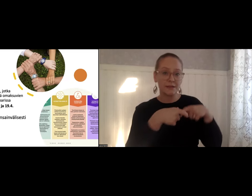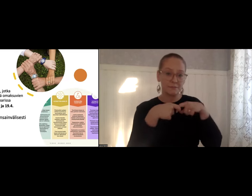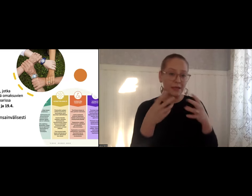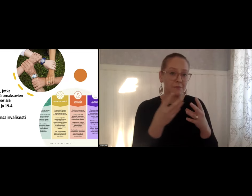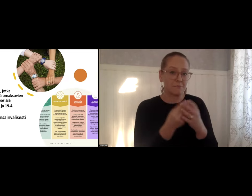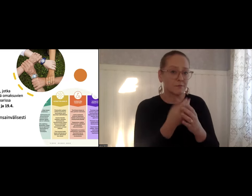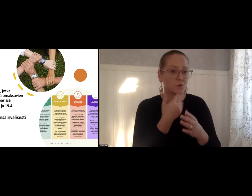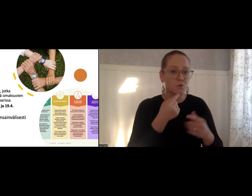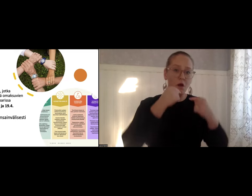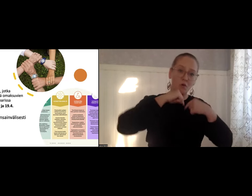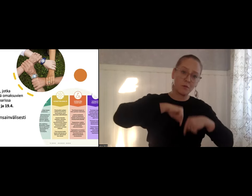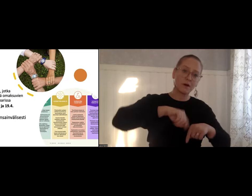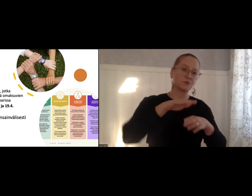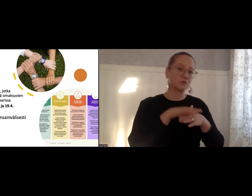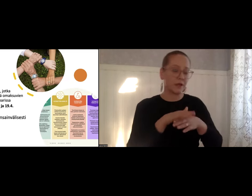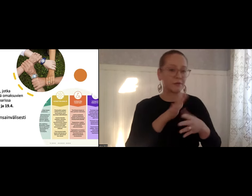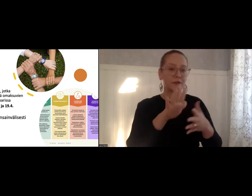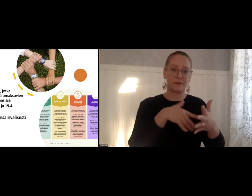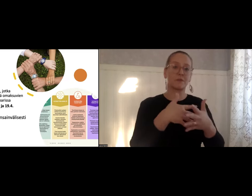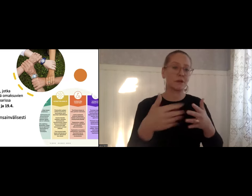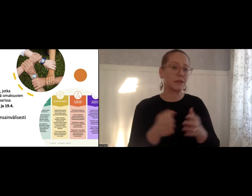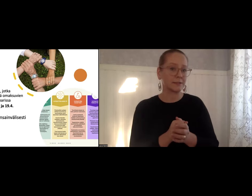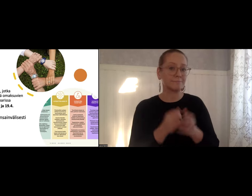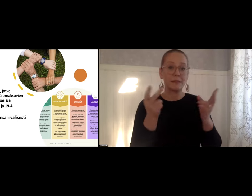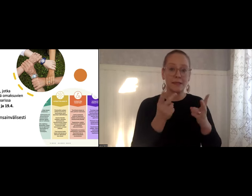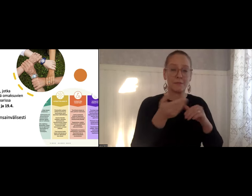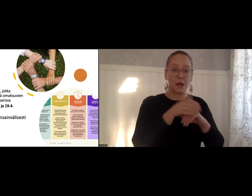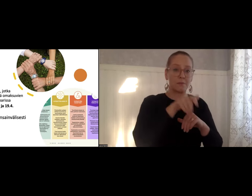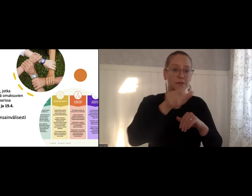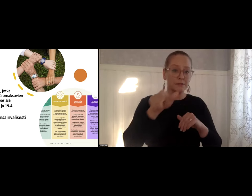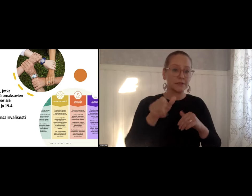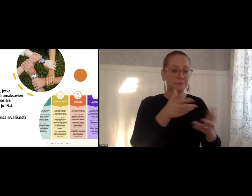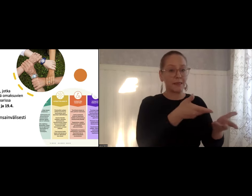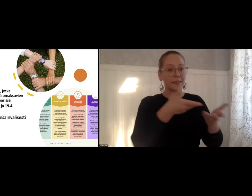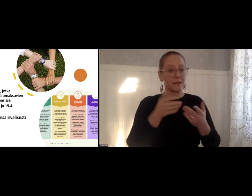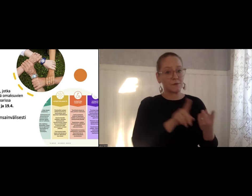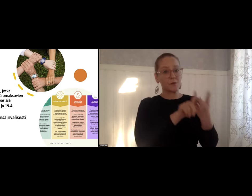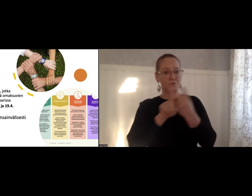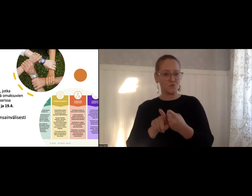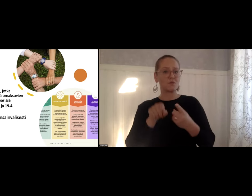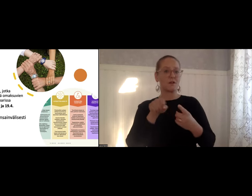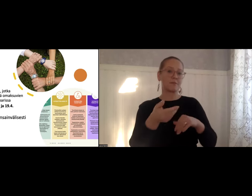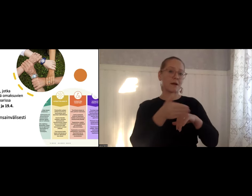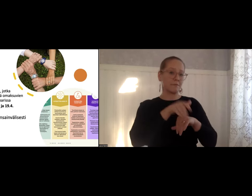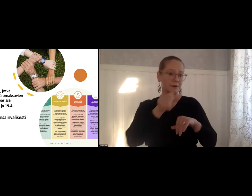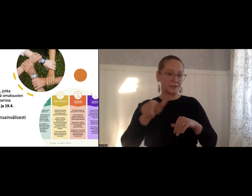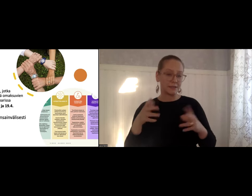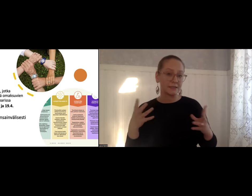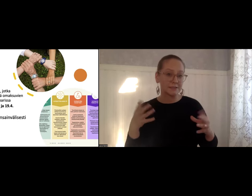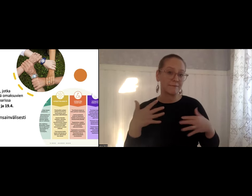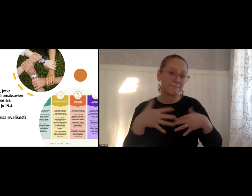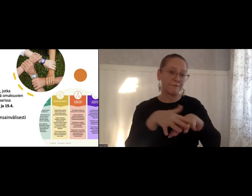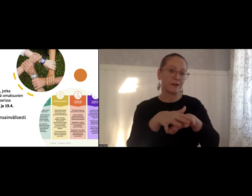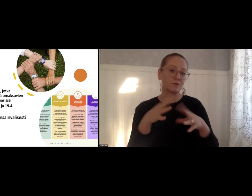Ja ammattilaiset ovat työssään mukana lasten tai perheiden kanssa ja toivotamme